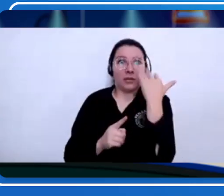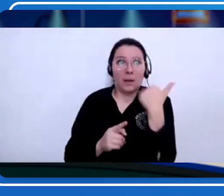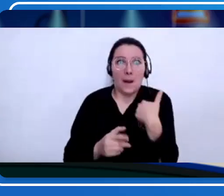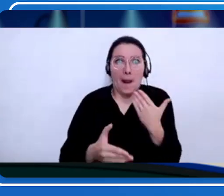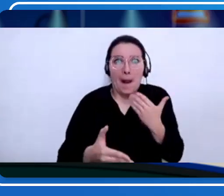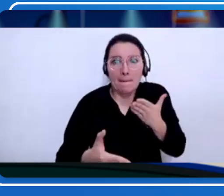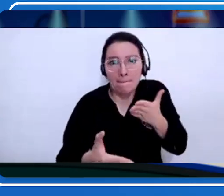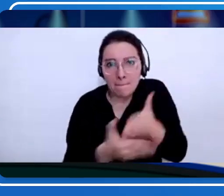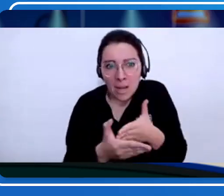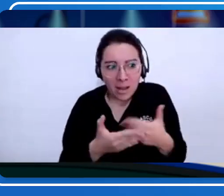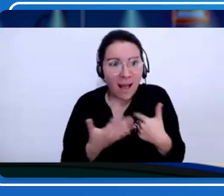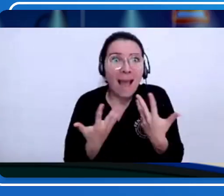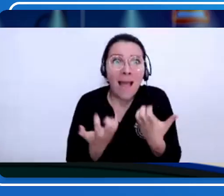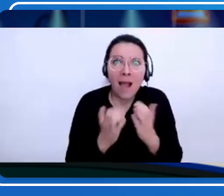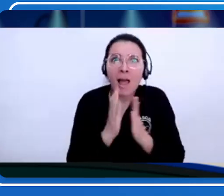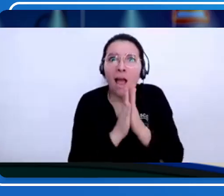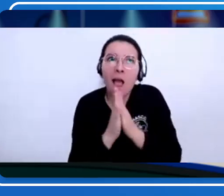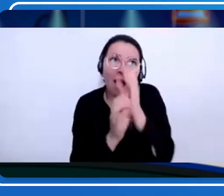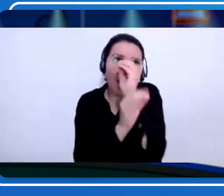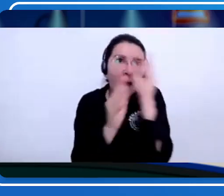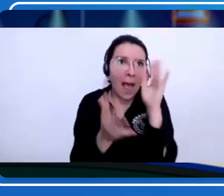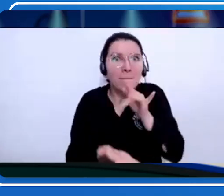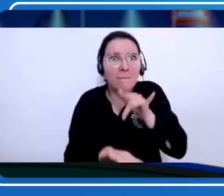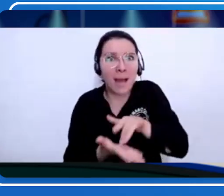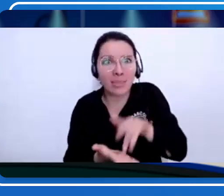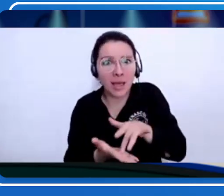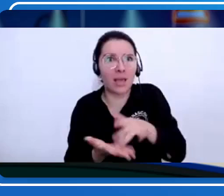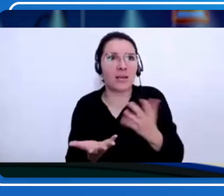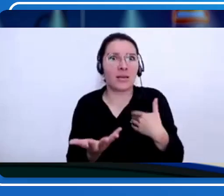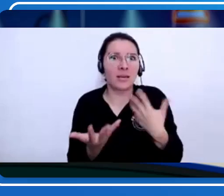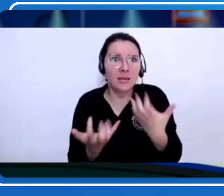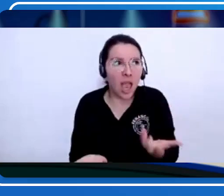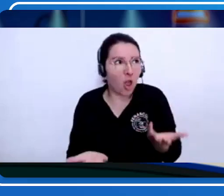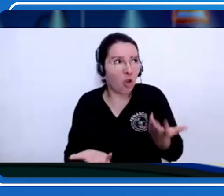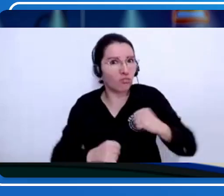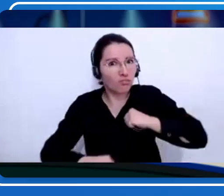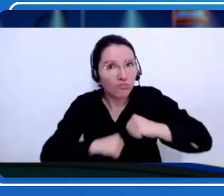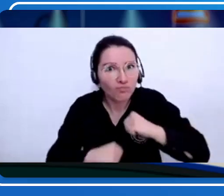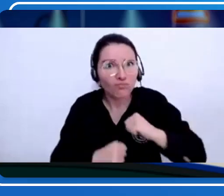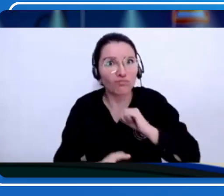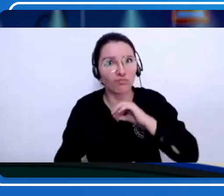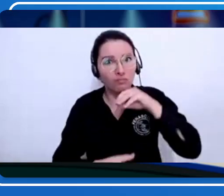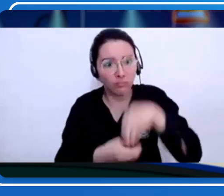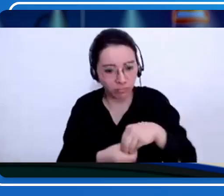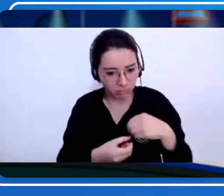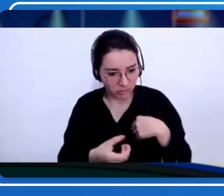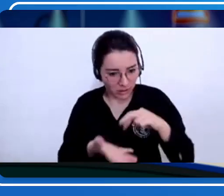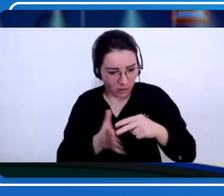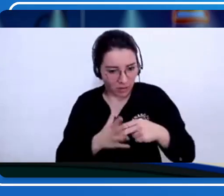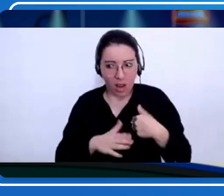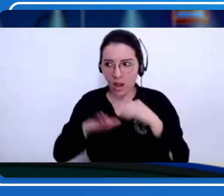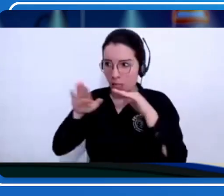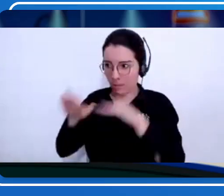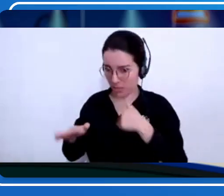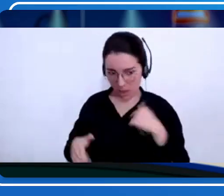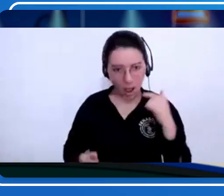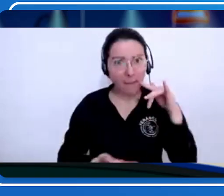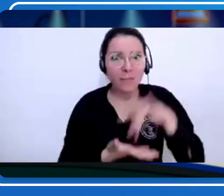un poco una participación mucho más esporádica, mucho más auténtica, pues